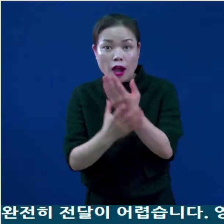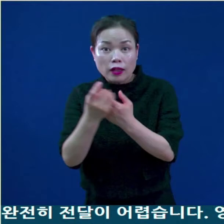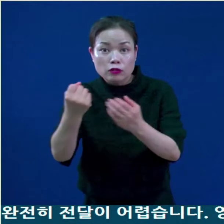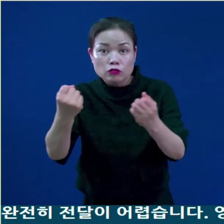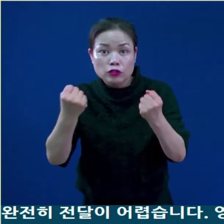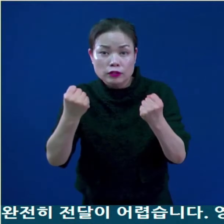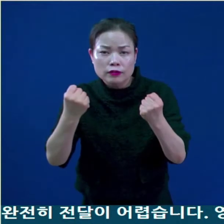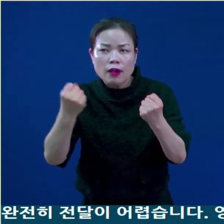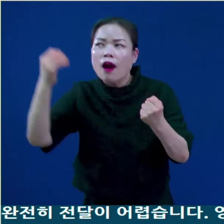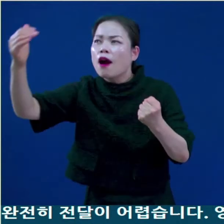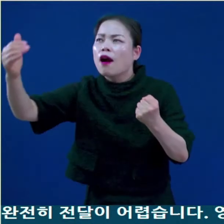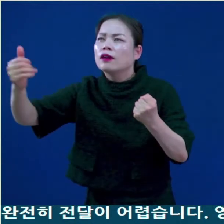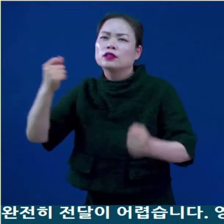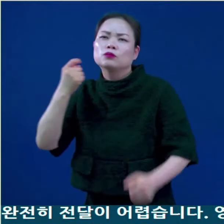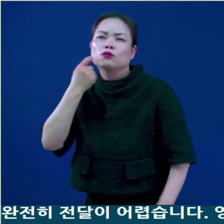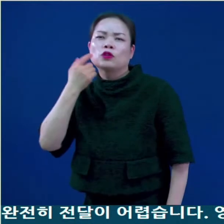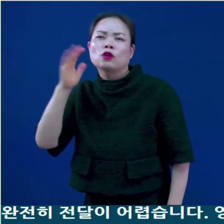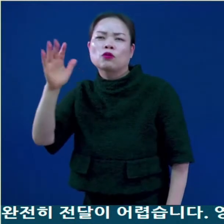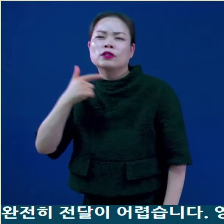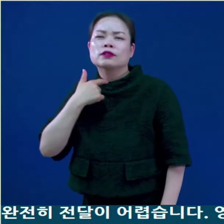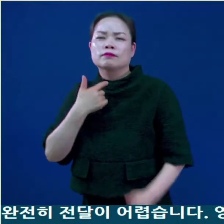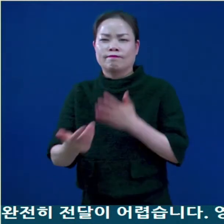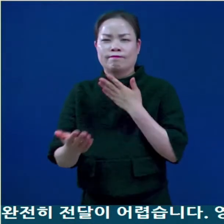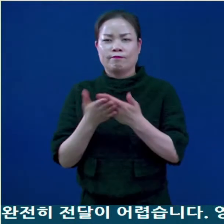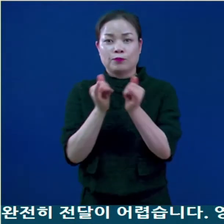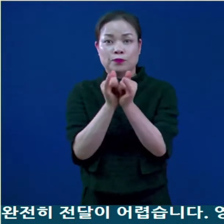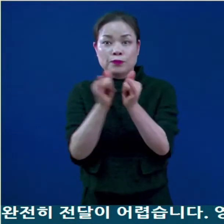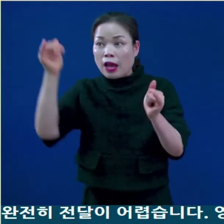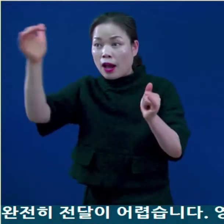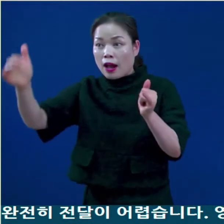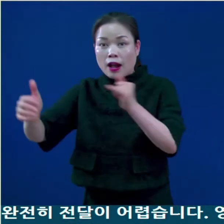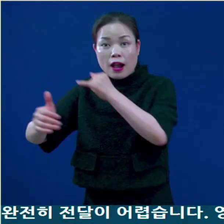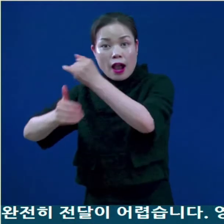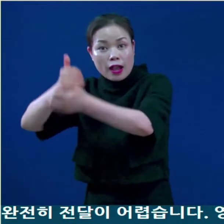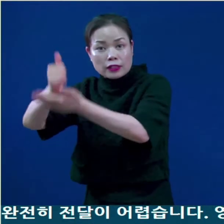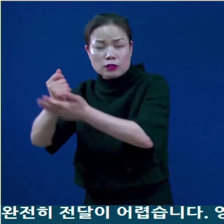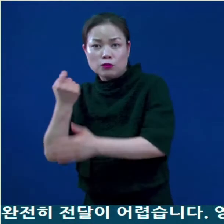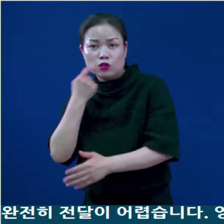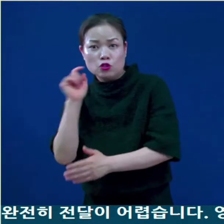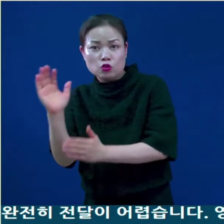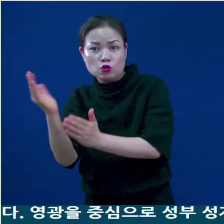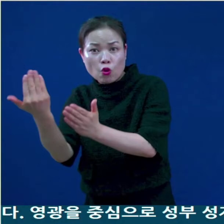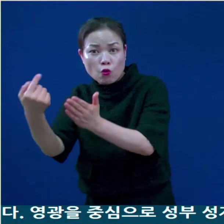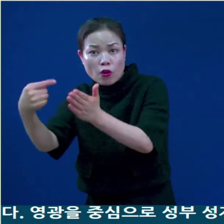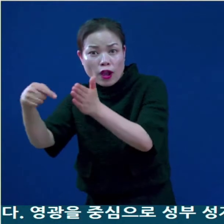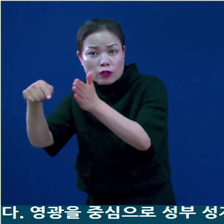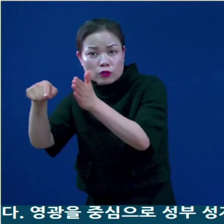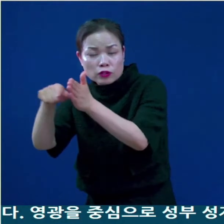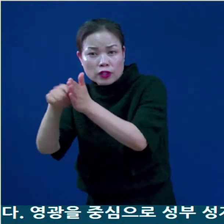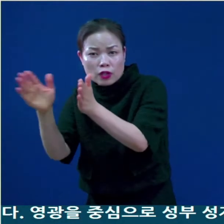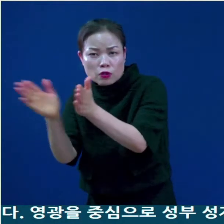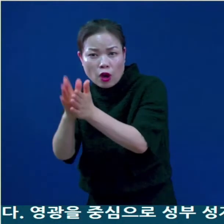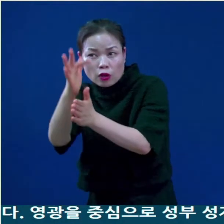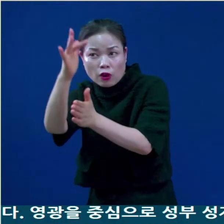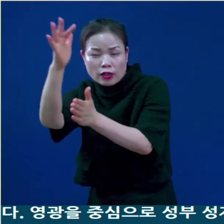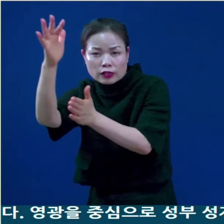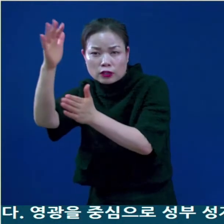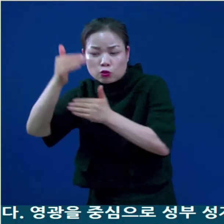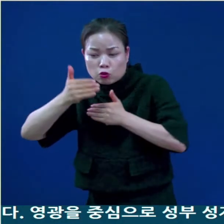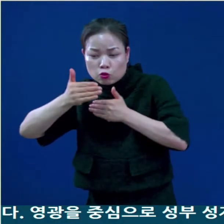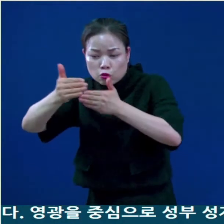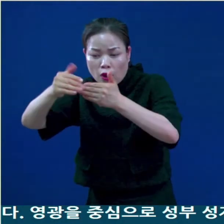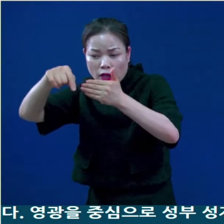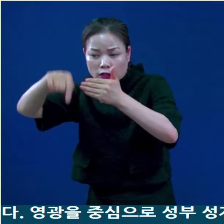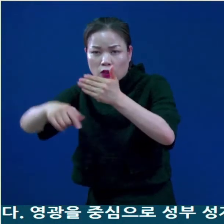힘이 하나님의 영광을 맛본 자들이 하나님의 영광을 위해서 하나님을 영화롭게 하는 과정 속에서